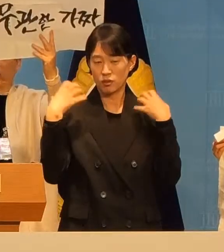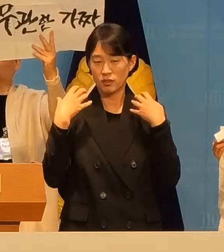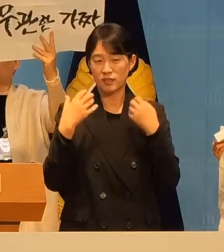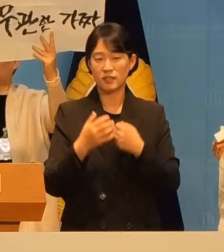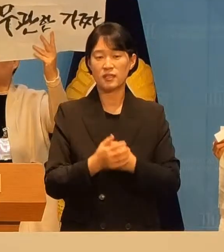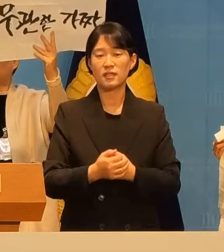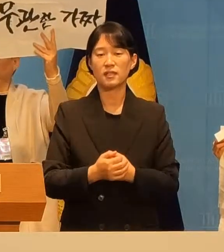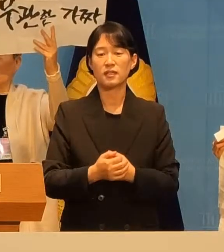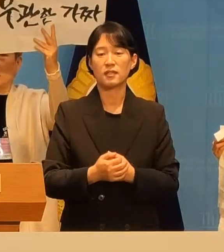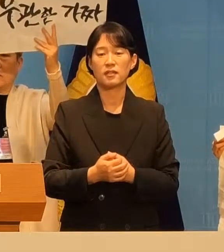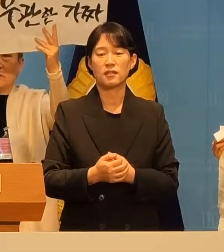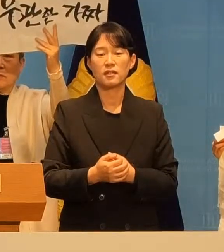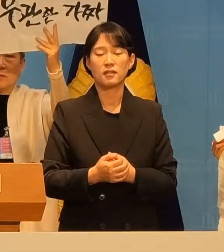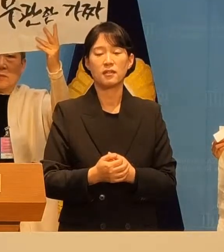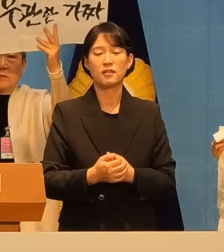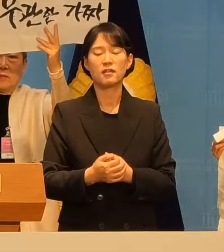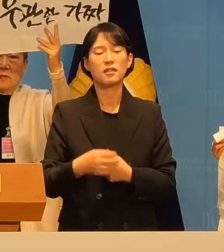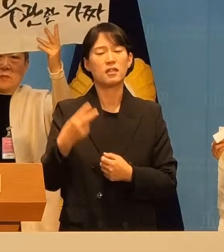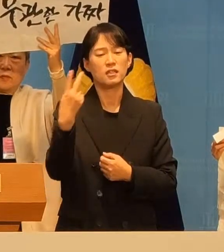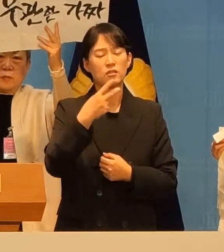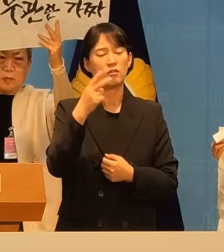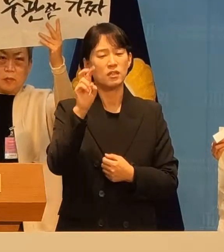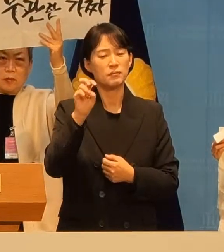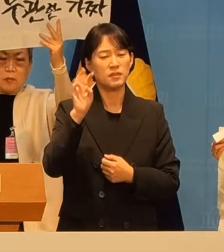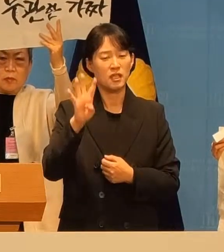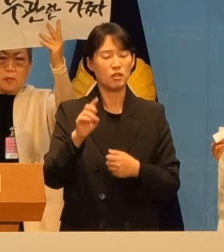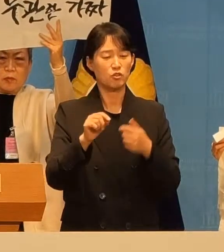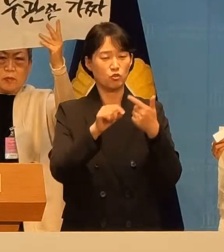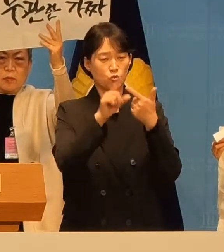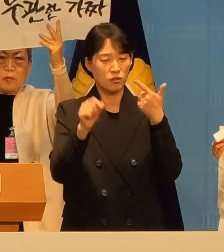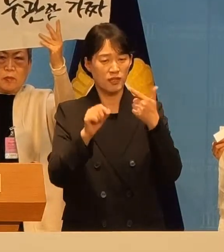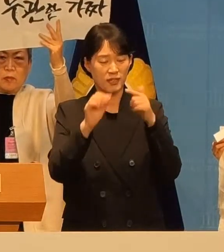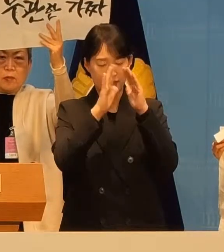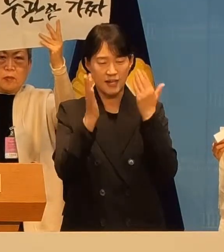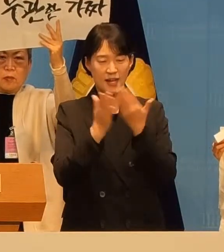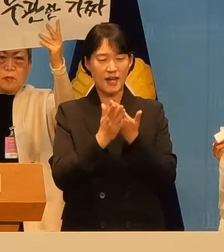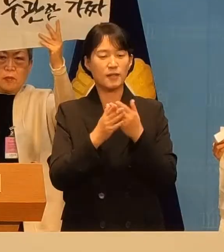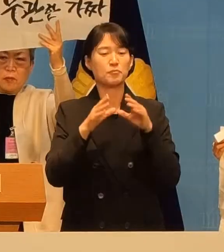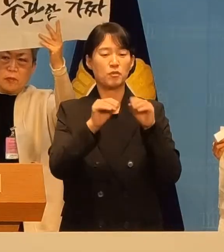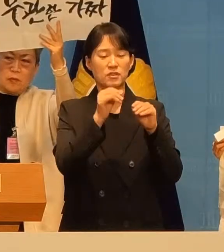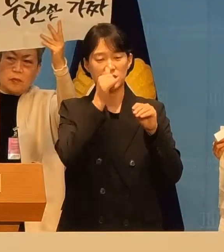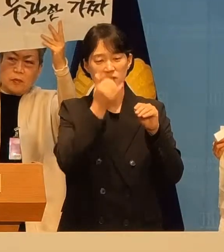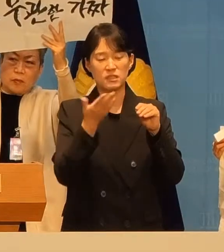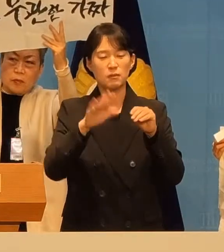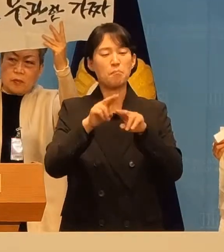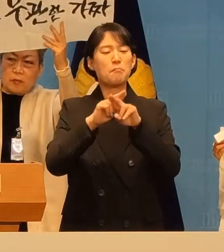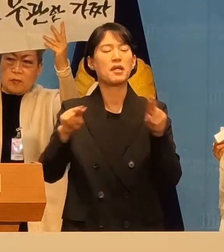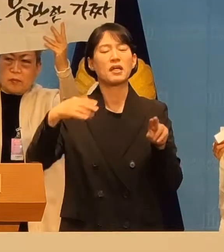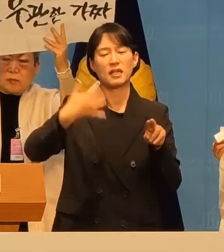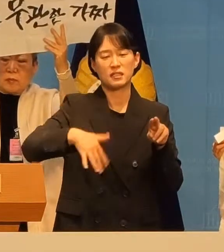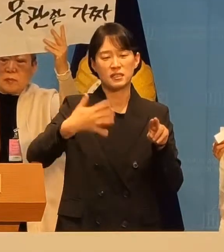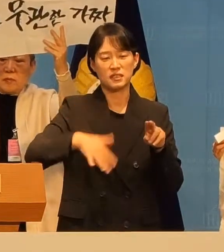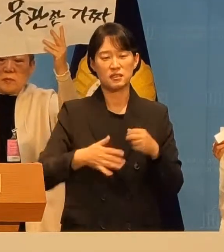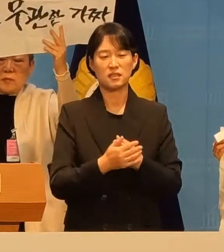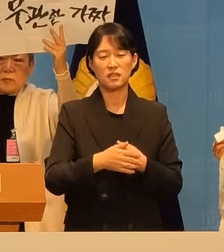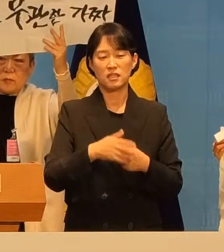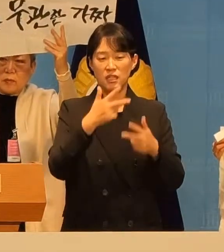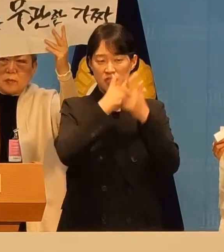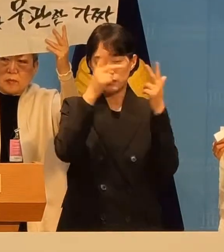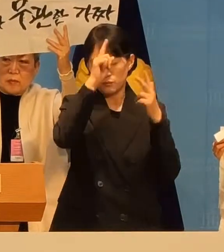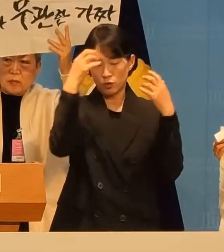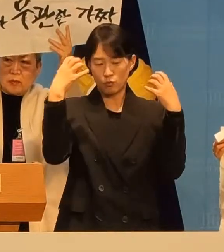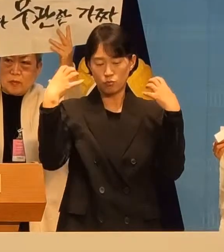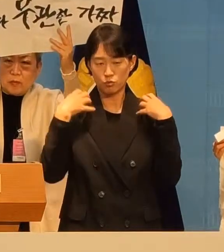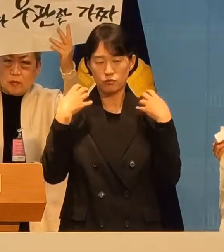외환유지에 열중하며 2024년 6월 전면 효력 중지시켰지만 폐기되지는 않았다. 이재명 정부는